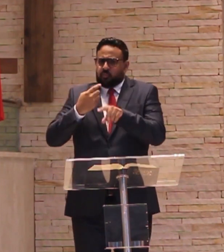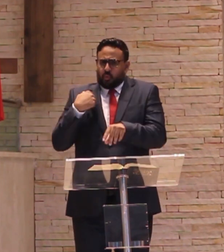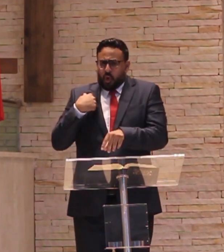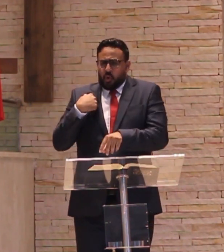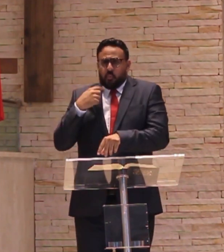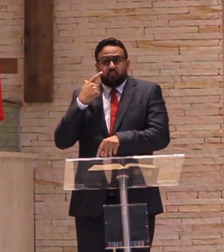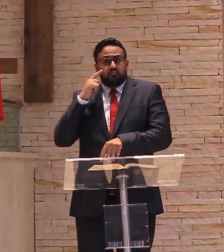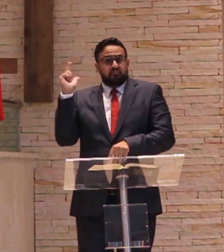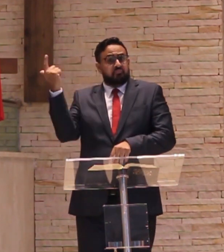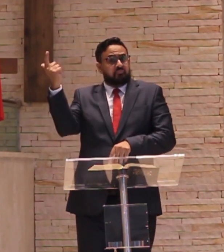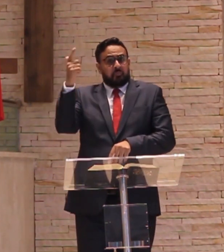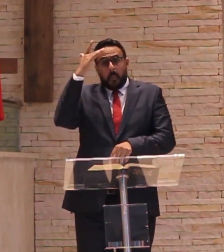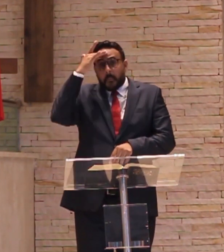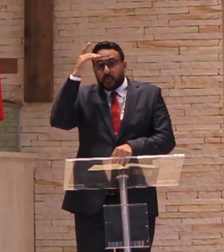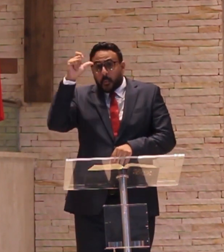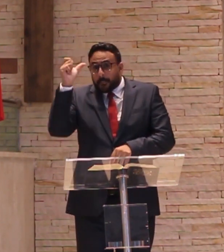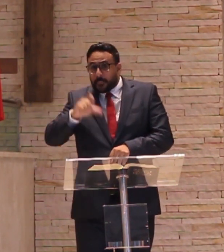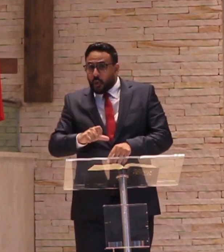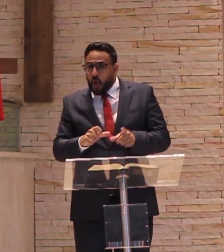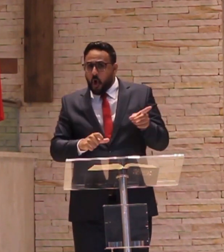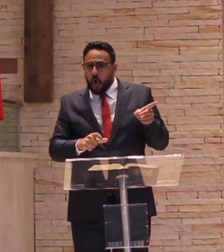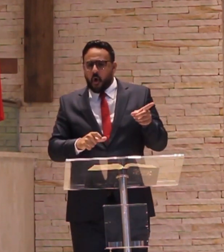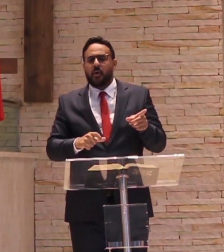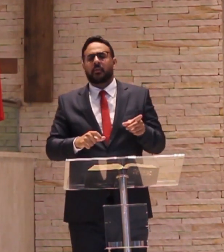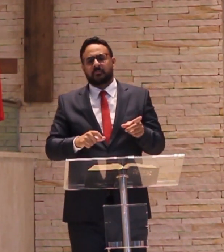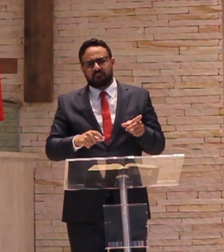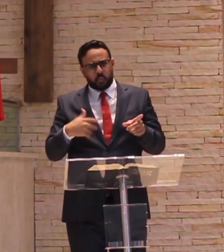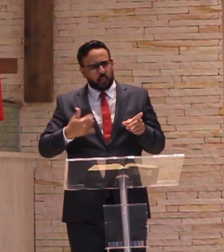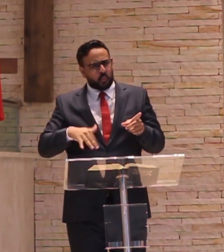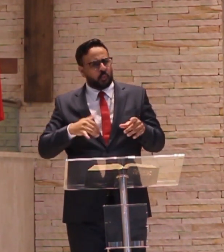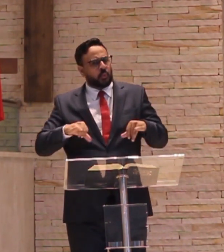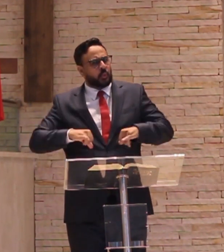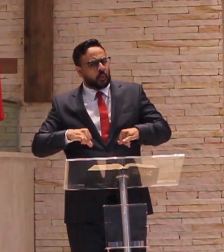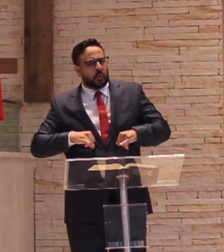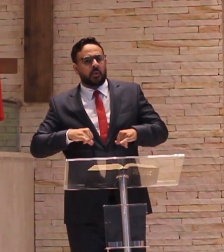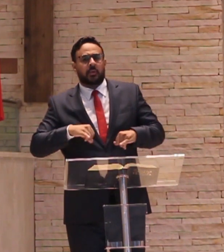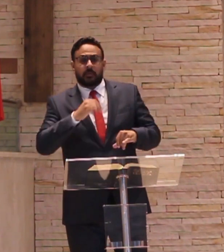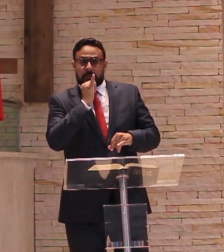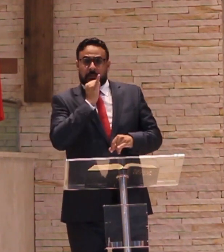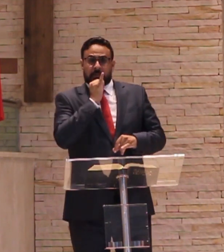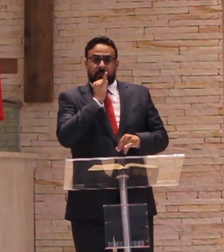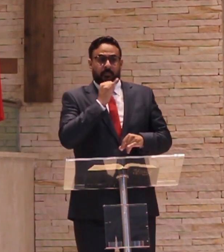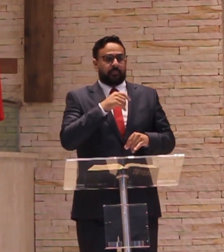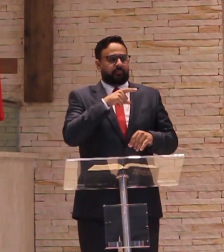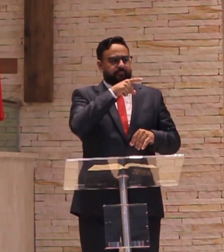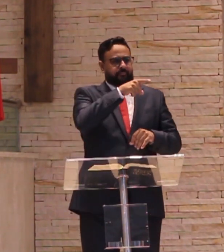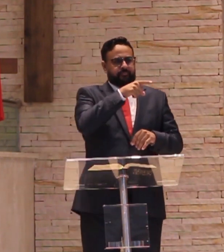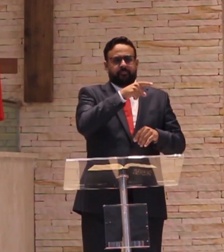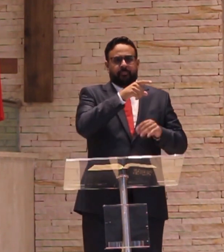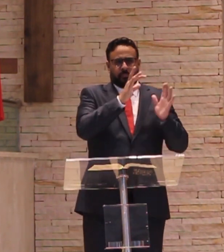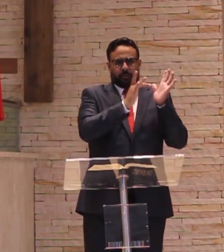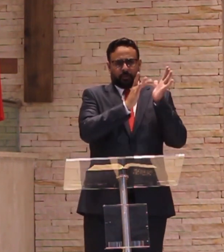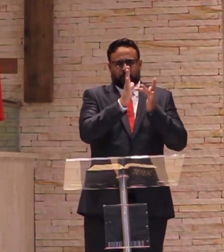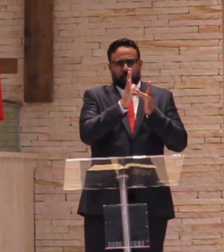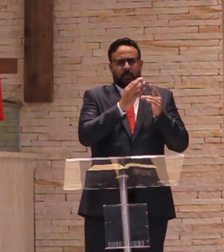ele percebeu como era o sofrimento das pessoas que morriam na cruz. E ele chegou à conclusão de